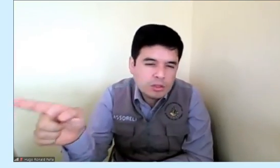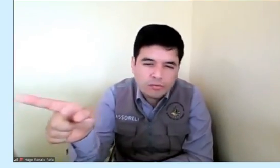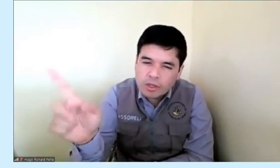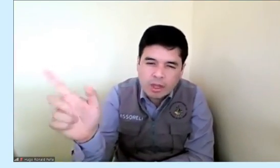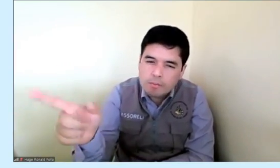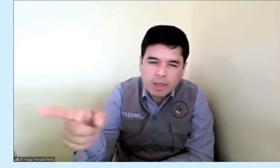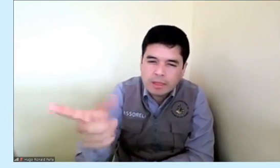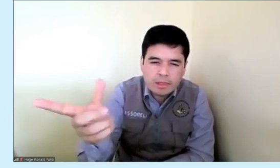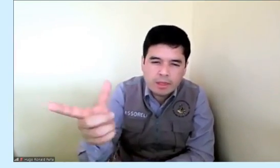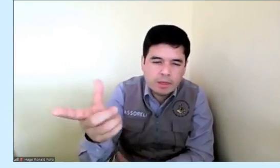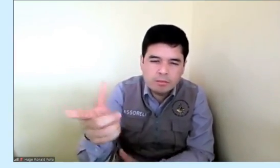y se señala.